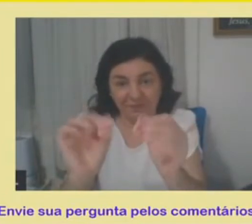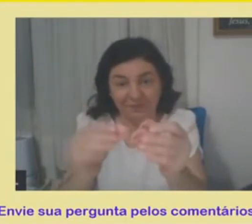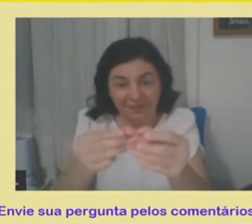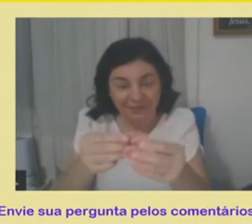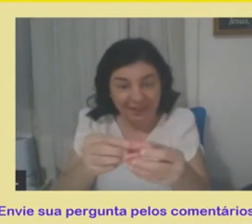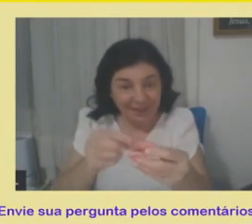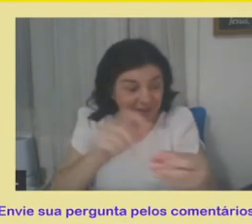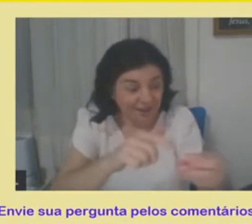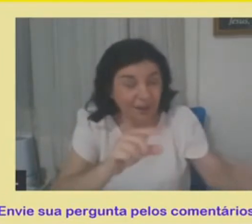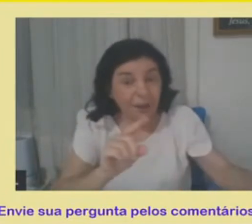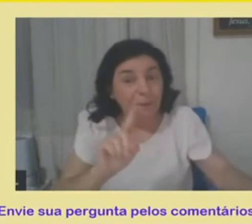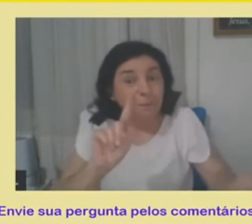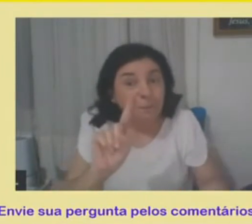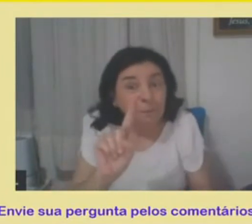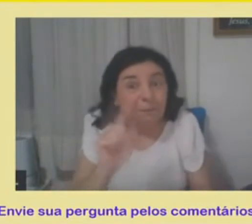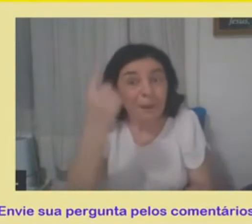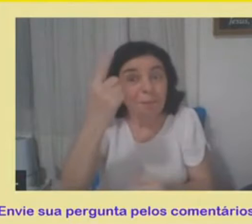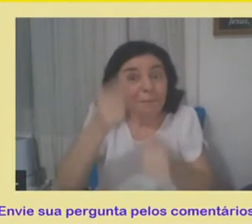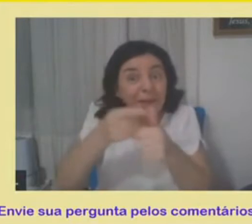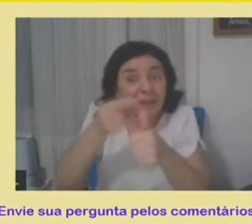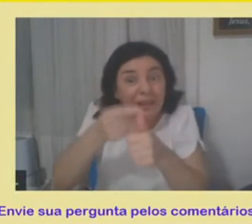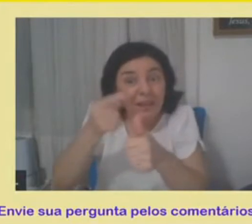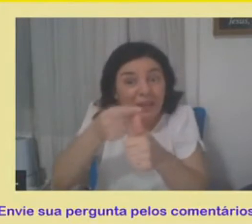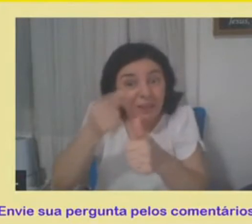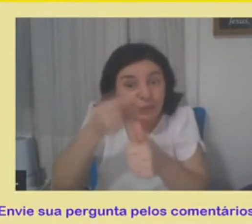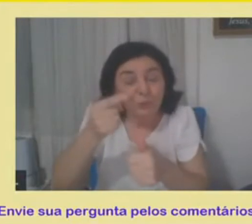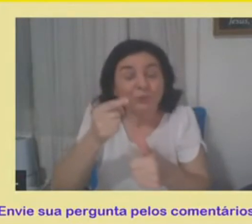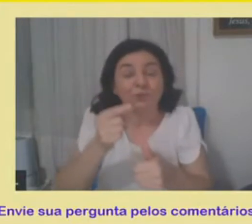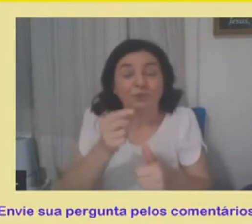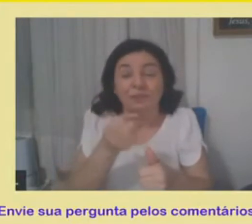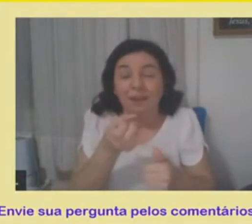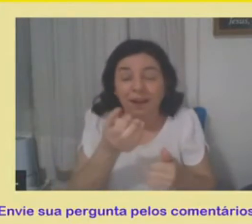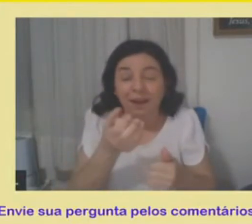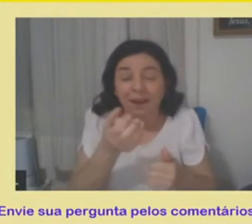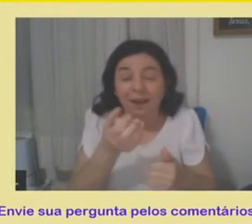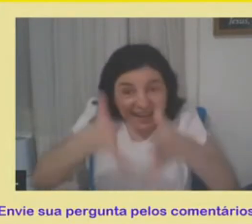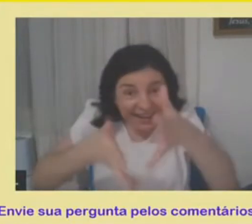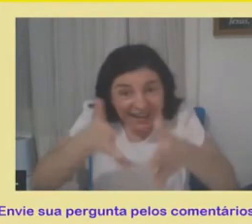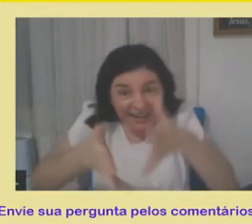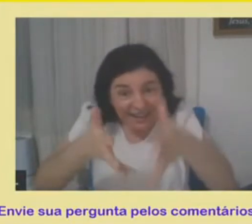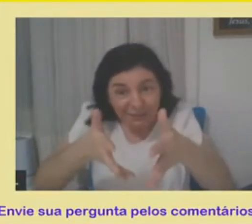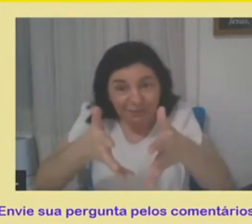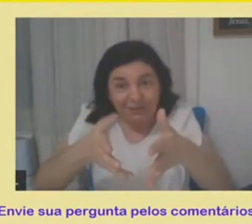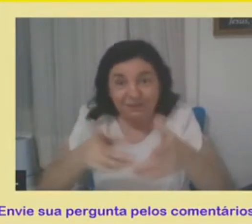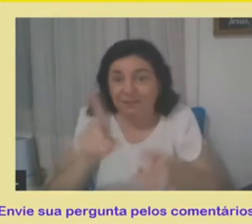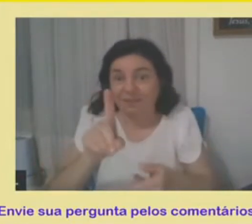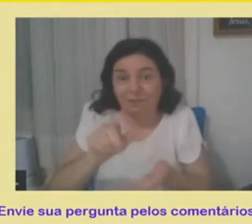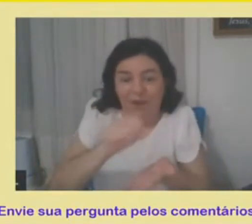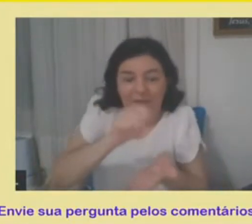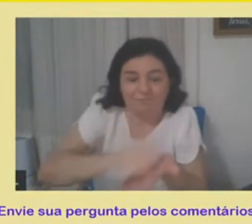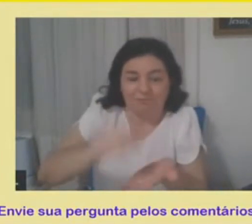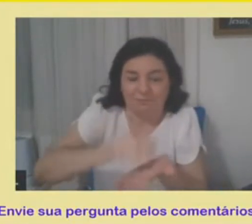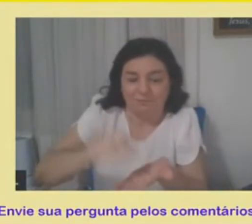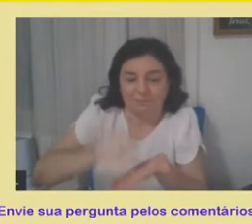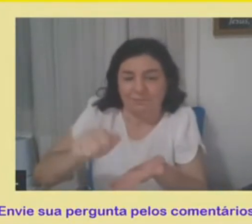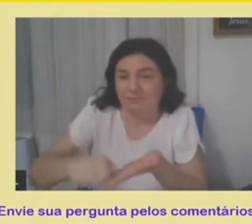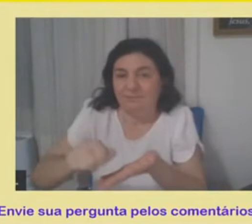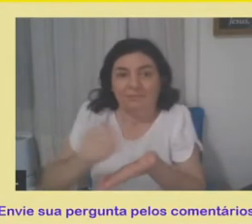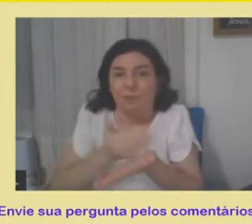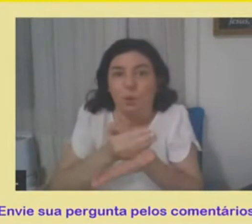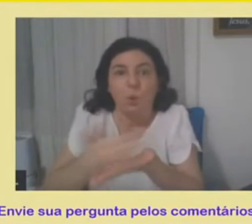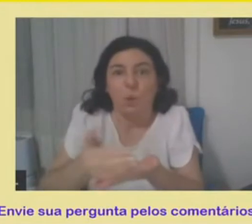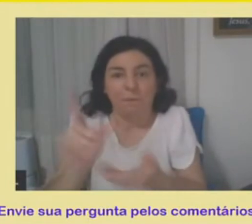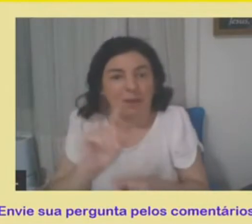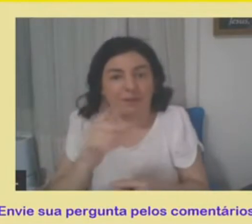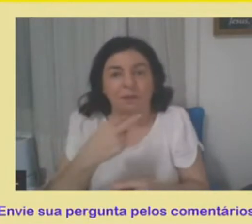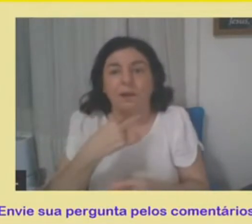Olha só, este material é um exemplo. Então, primeiro trabalho com a imagem, com a língua de sinais. Não